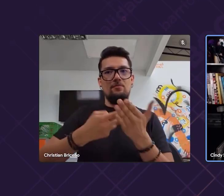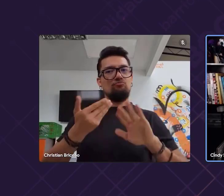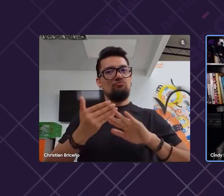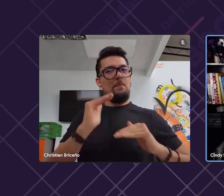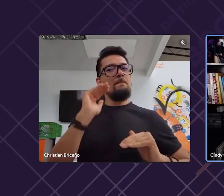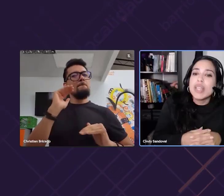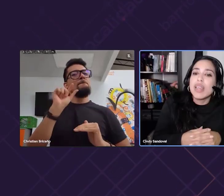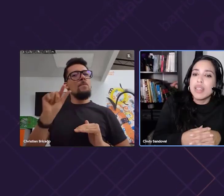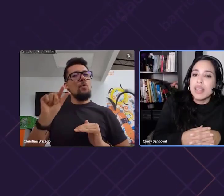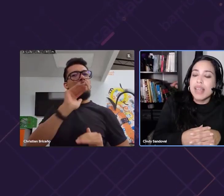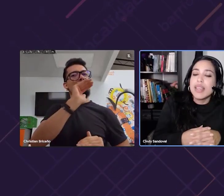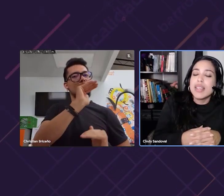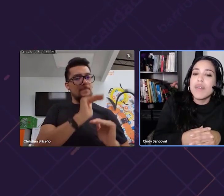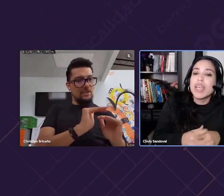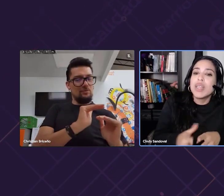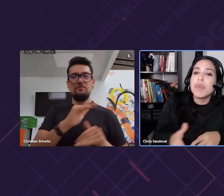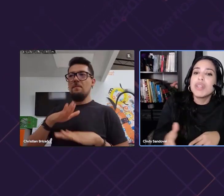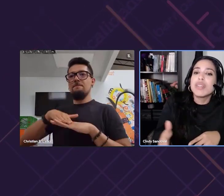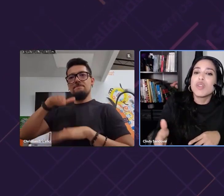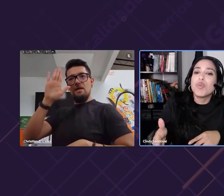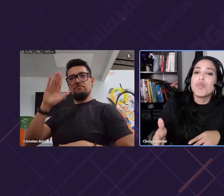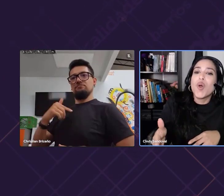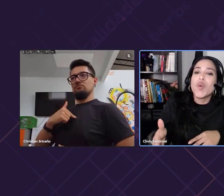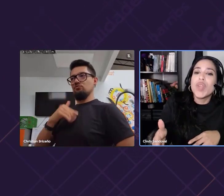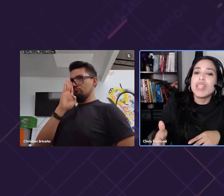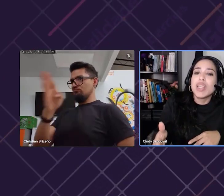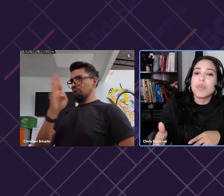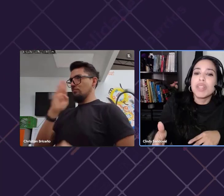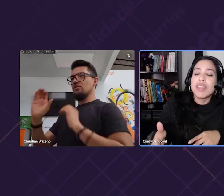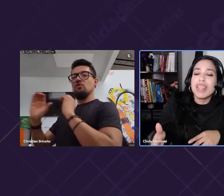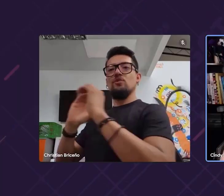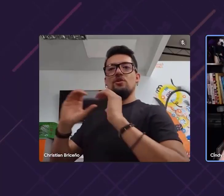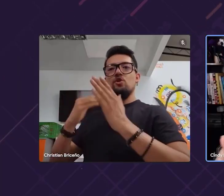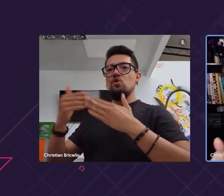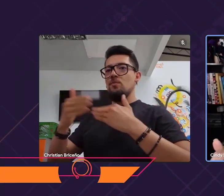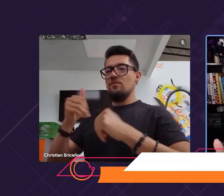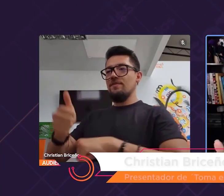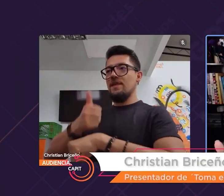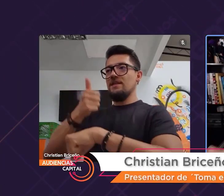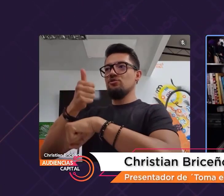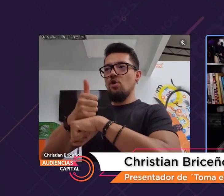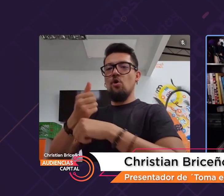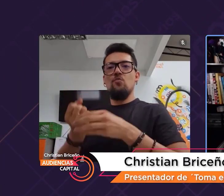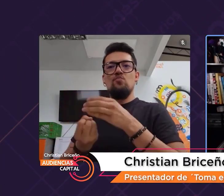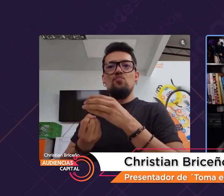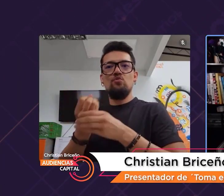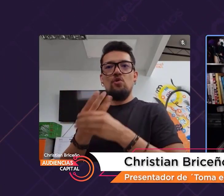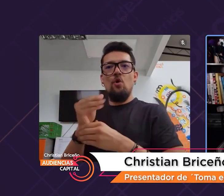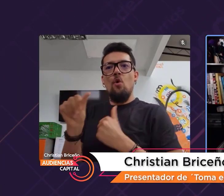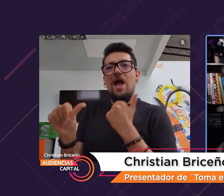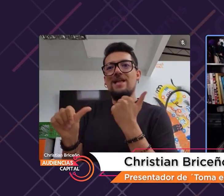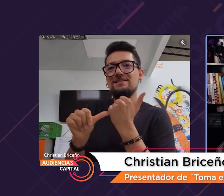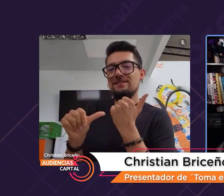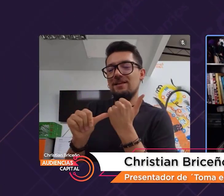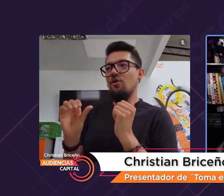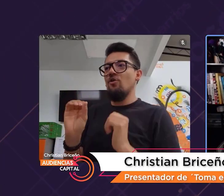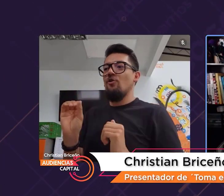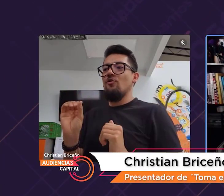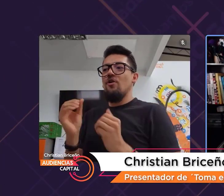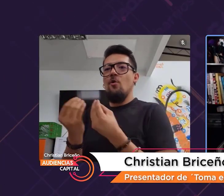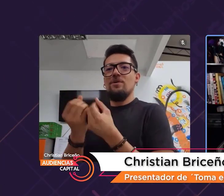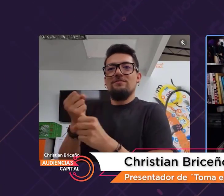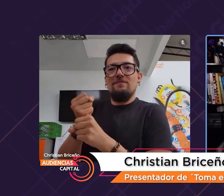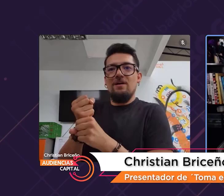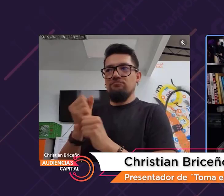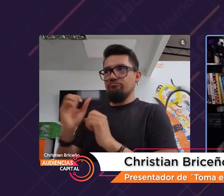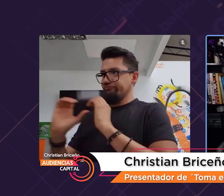aprender también la lengua de señas. Así se van independizando un poco del intérprete de lengua de señas y la comunicación va a ser un poco